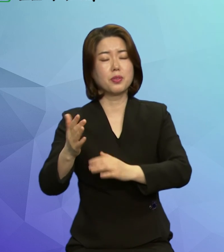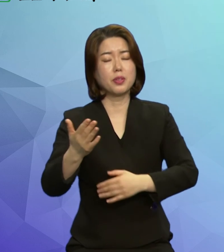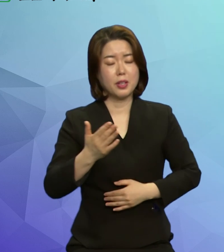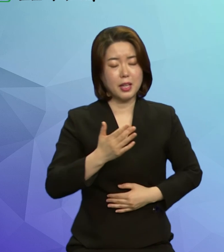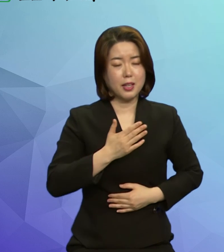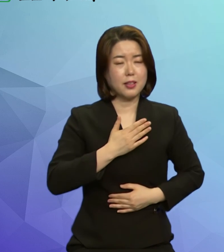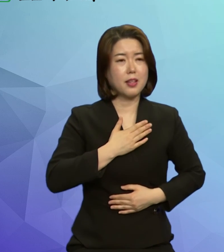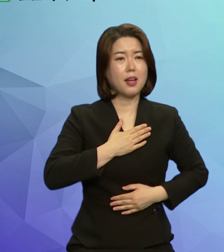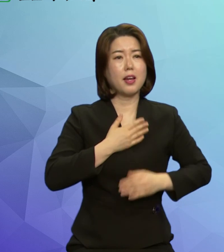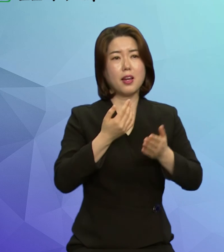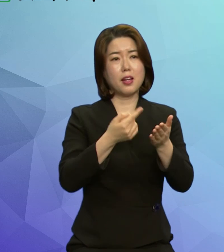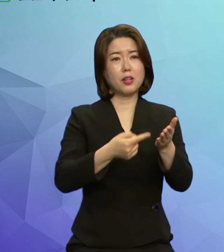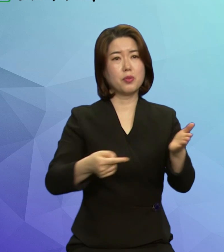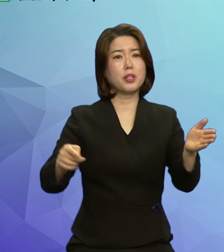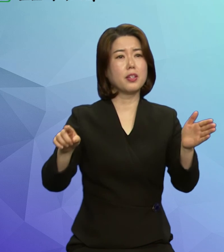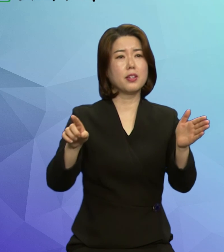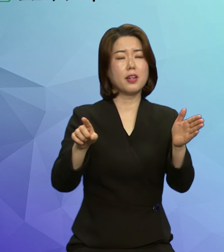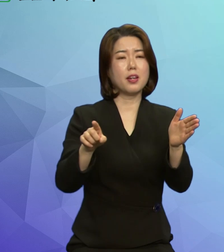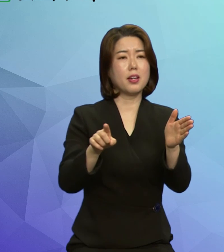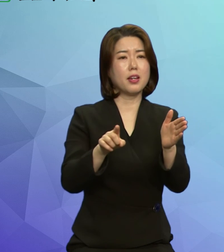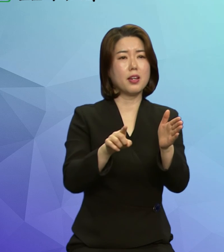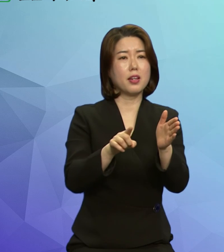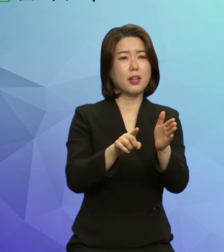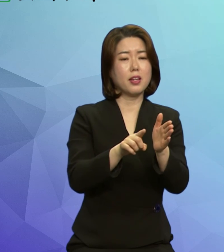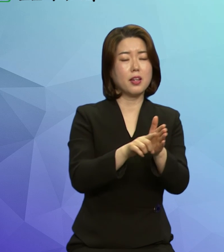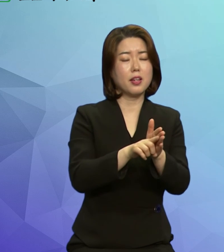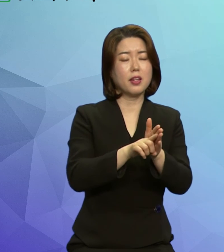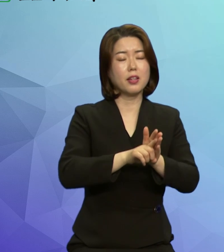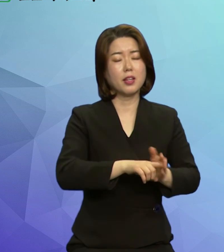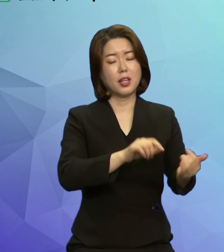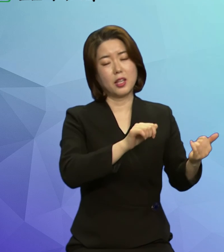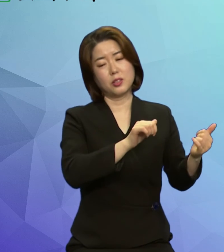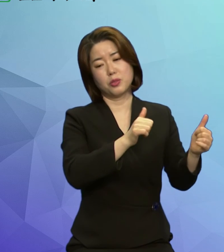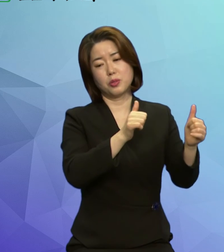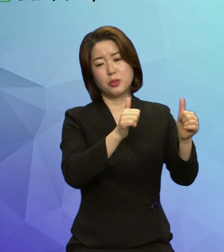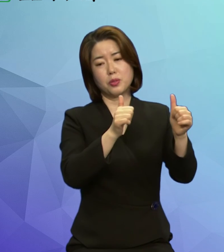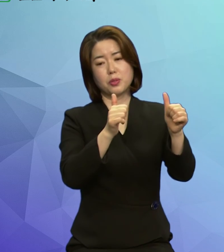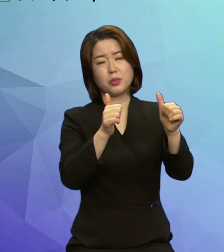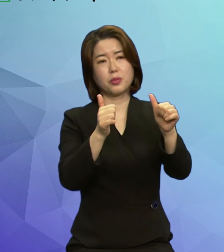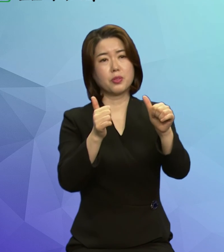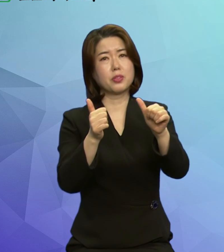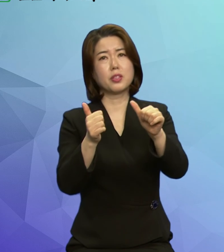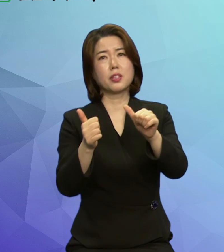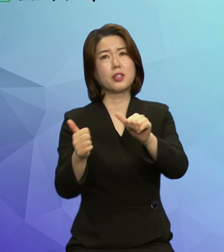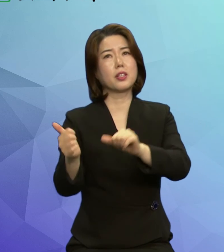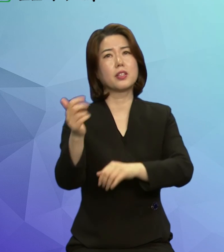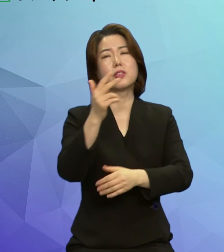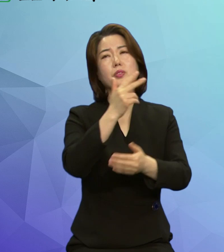주